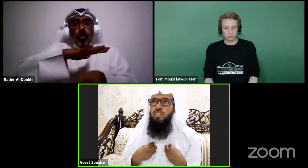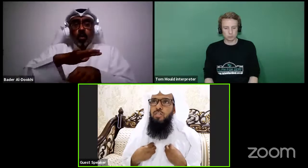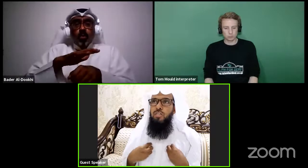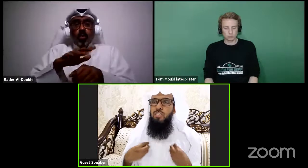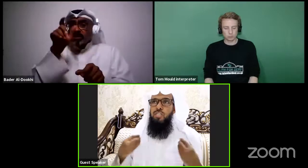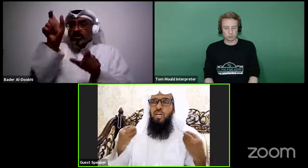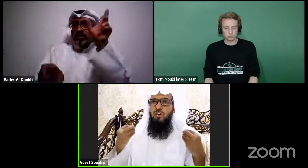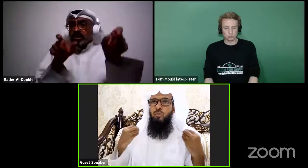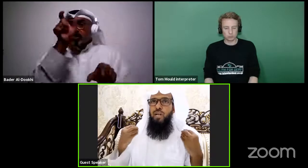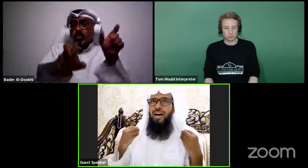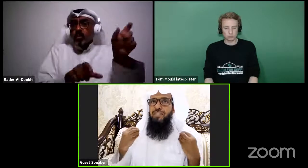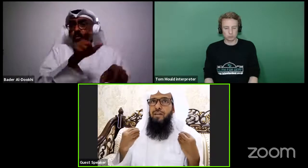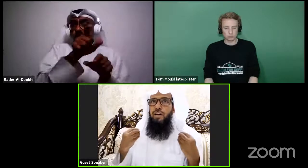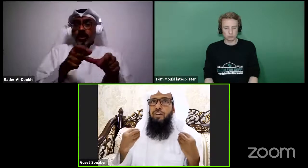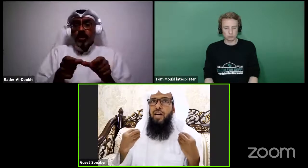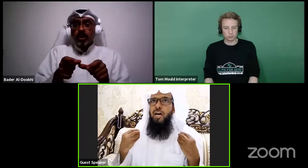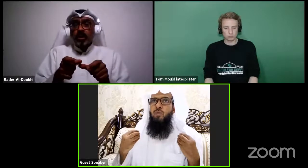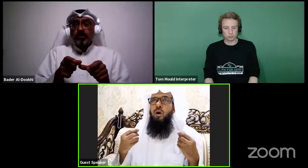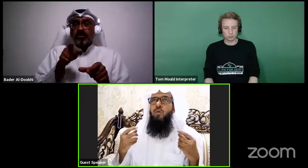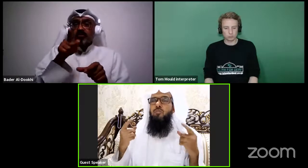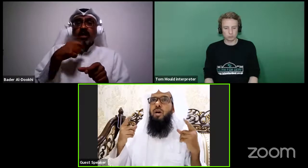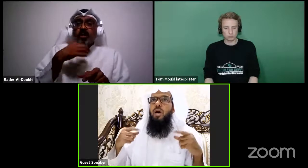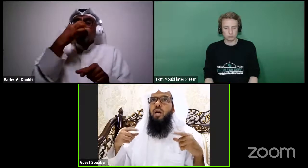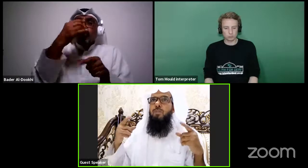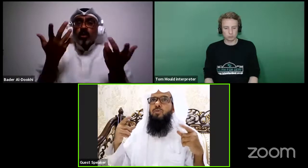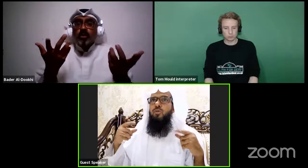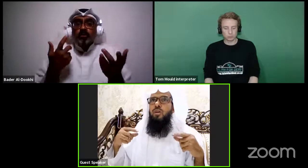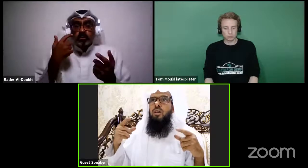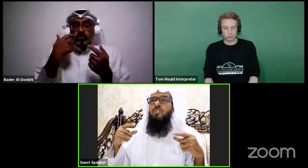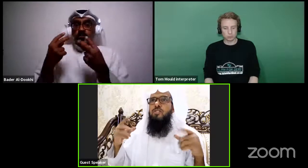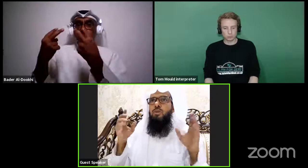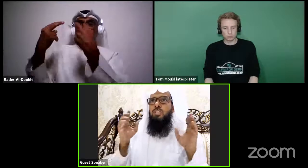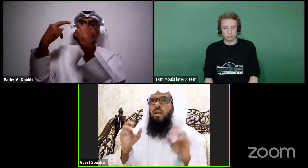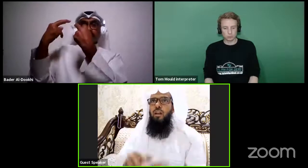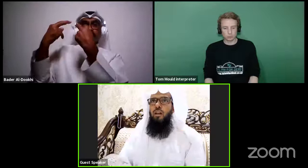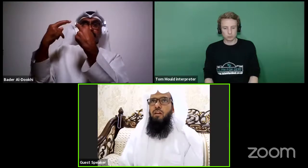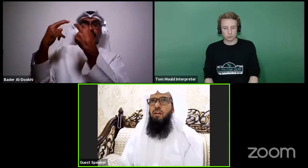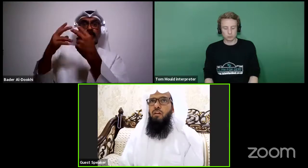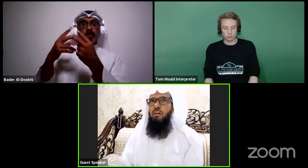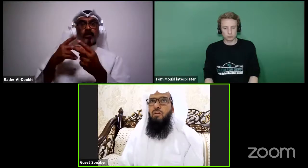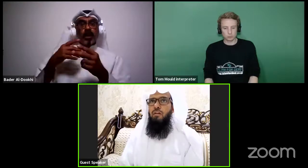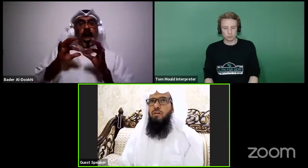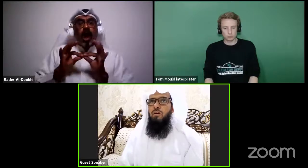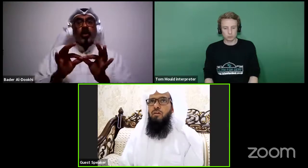أفراده يستحضرون هذا المعنى، وهو مراقبة الله عز وجل،